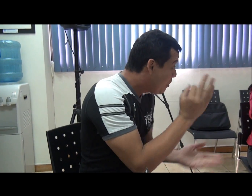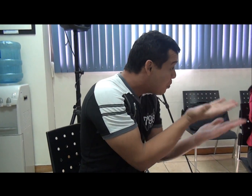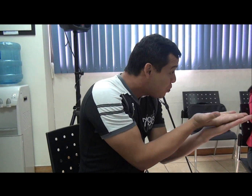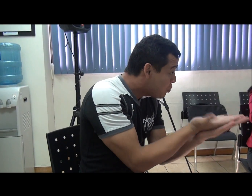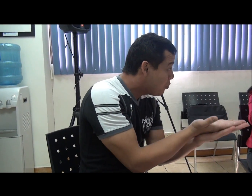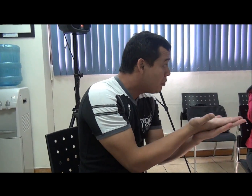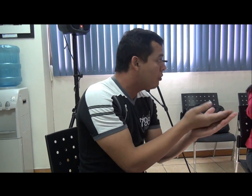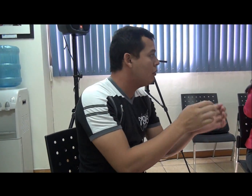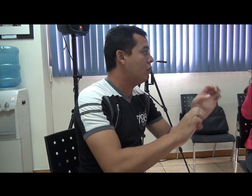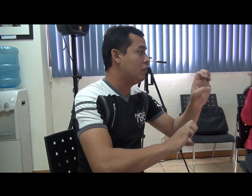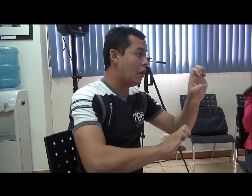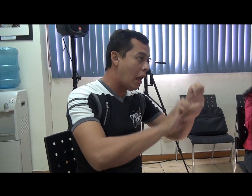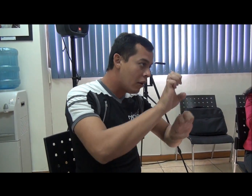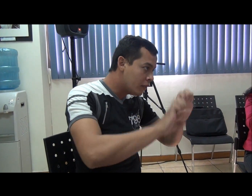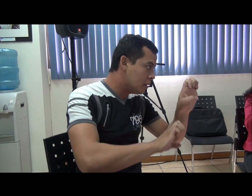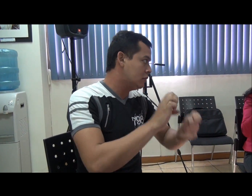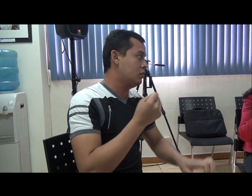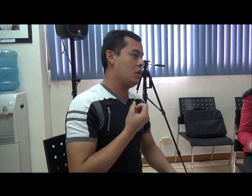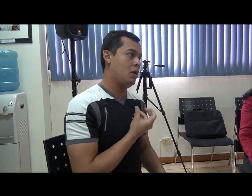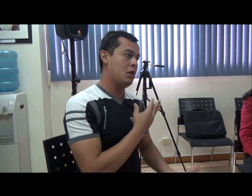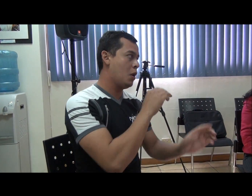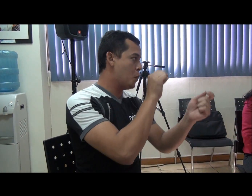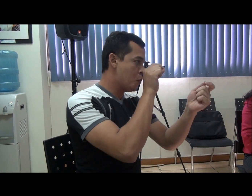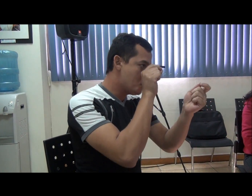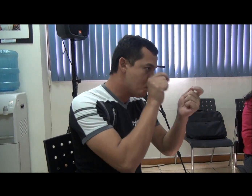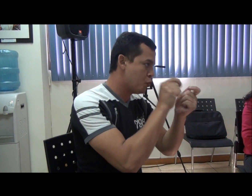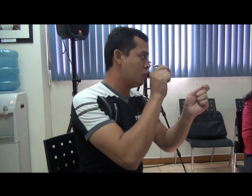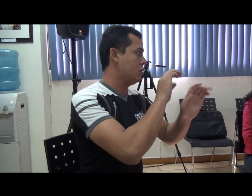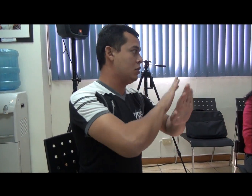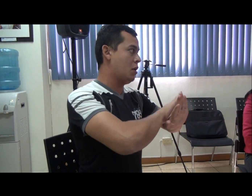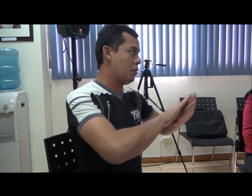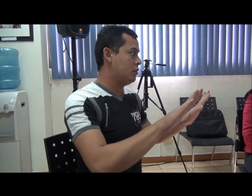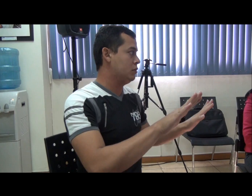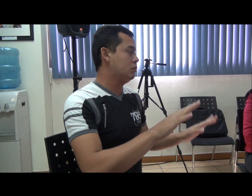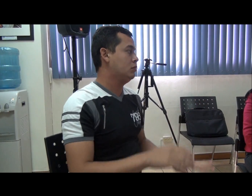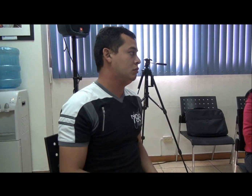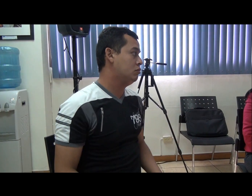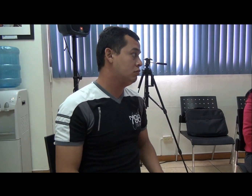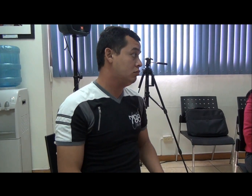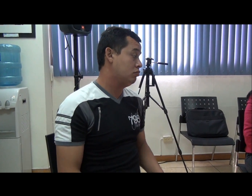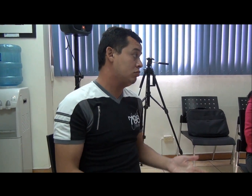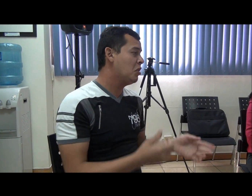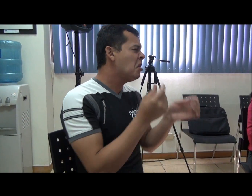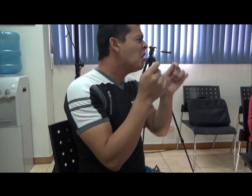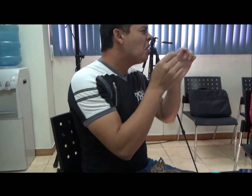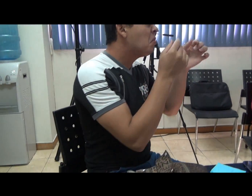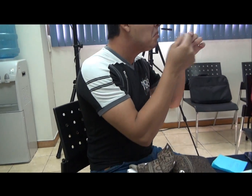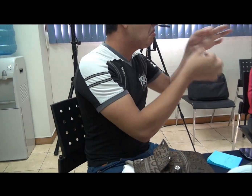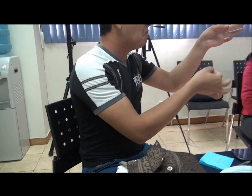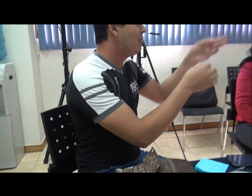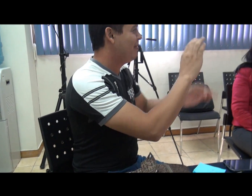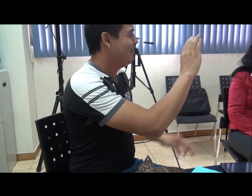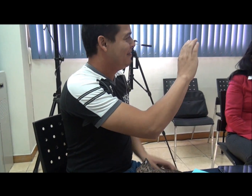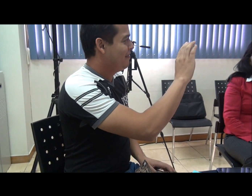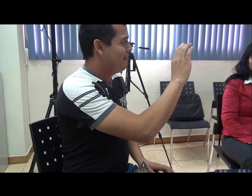La mejor propuesta es la evaluación. Ese es el meollo de la situación. Por